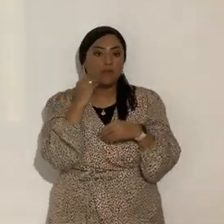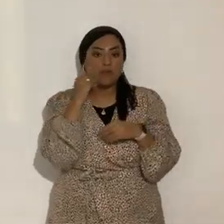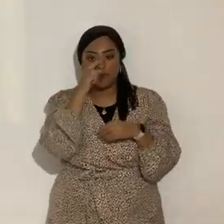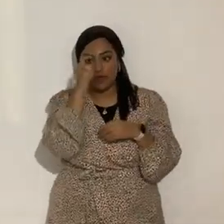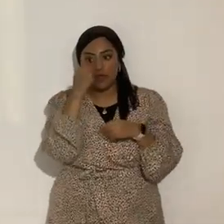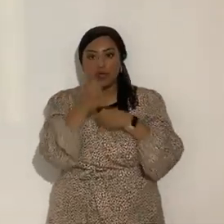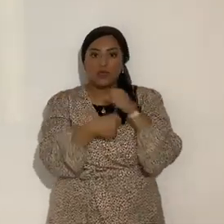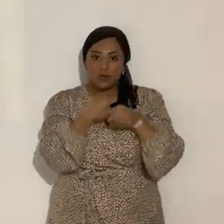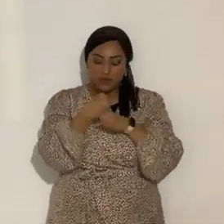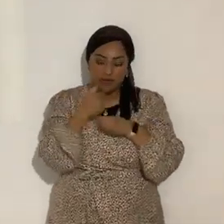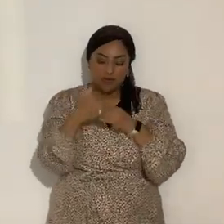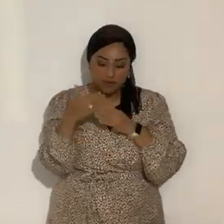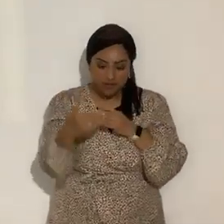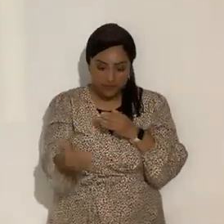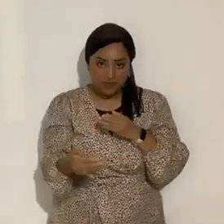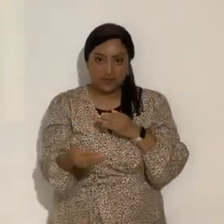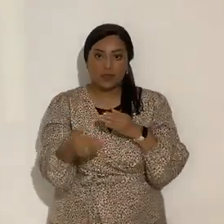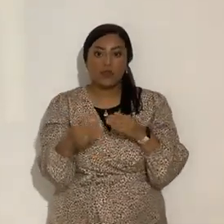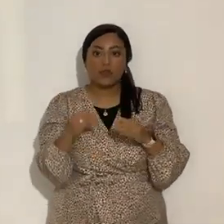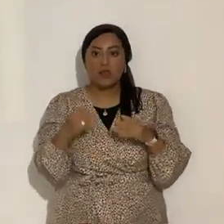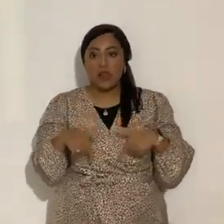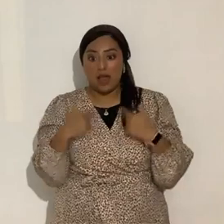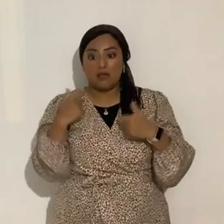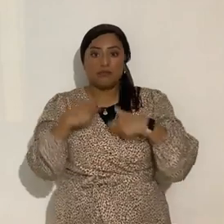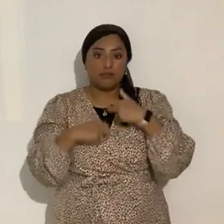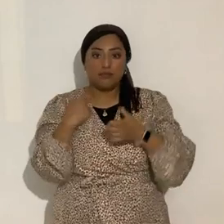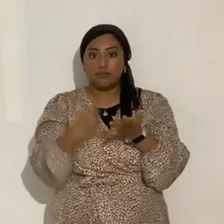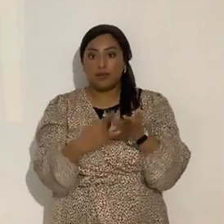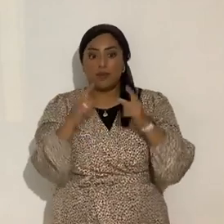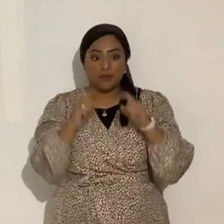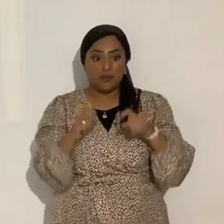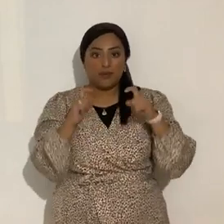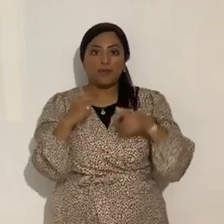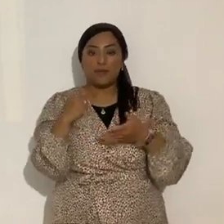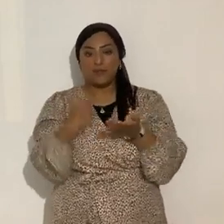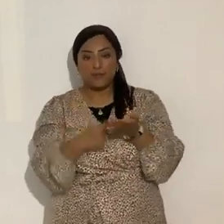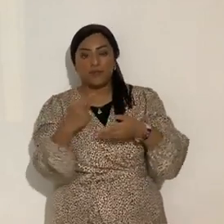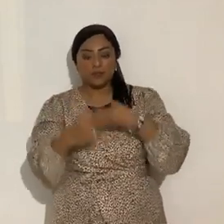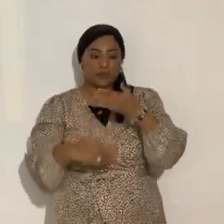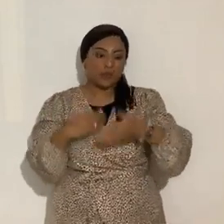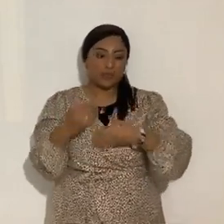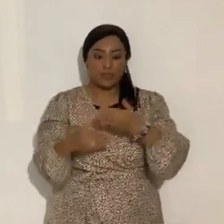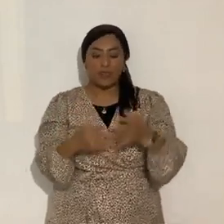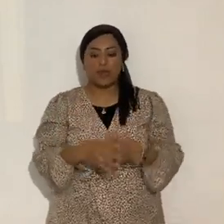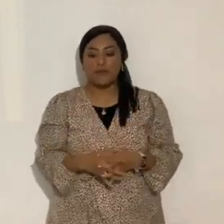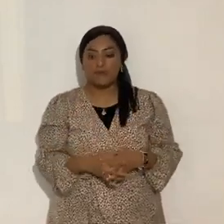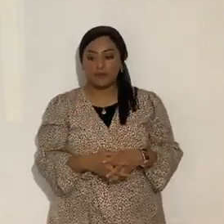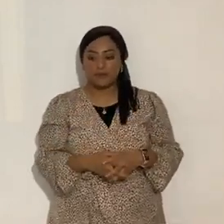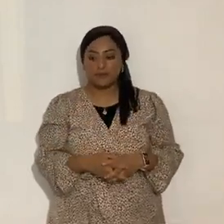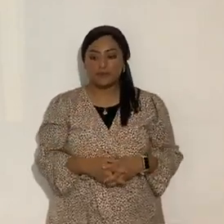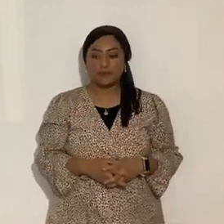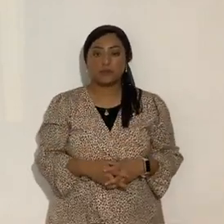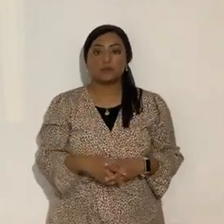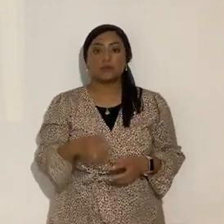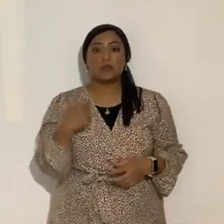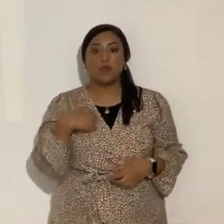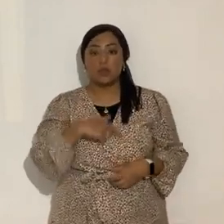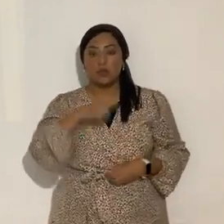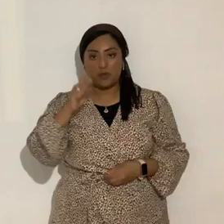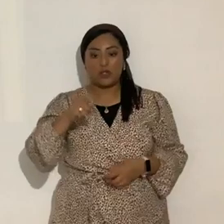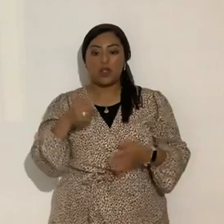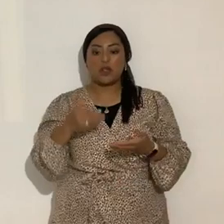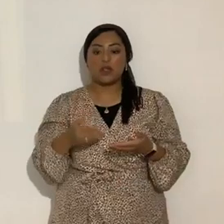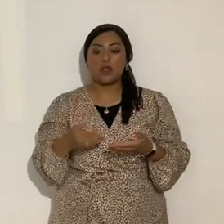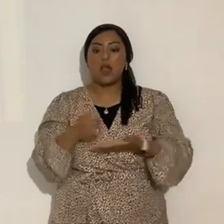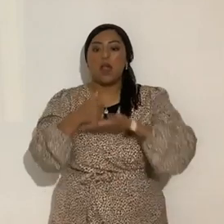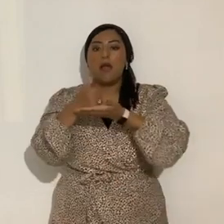los años y también por los golpes que ha dado la vida y las pruebas y tribulaciones de todo tipo que hemos pasado. Y podemos dar un